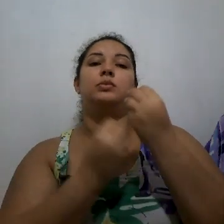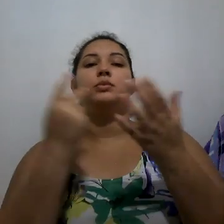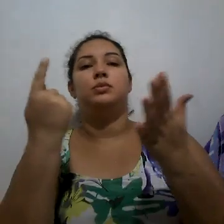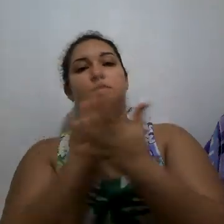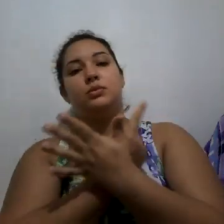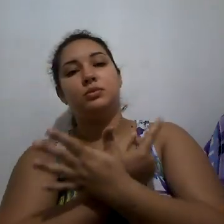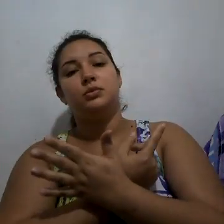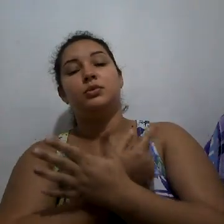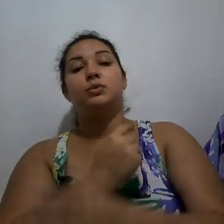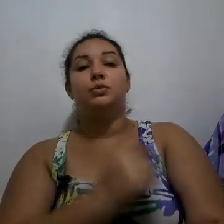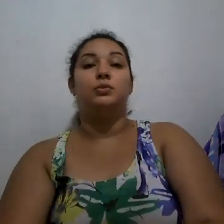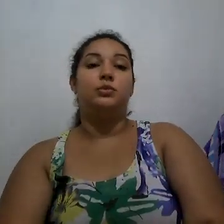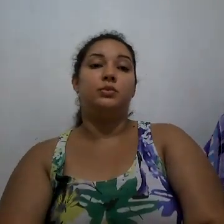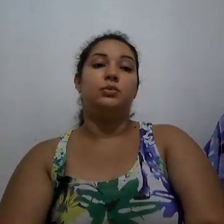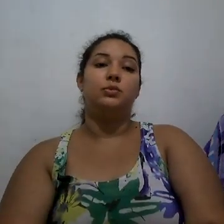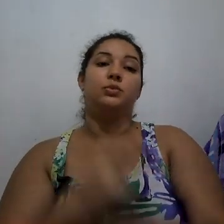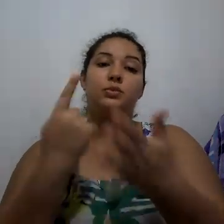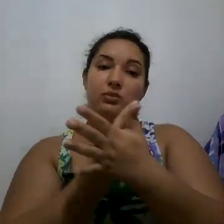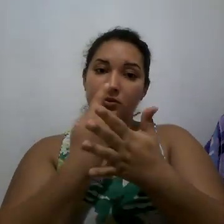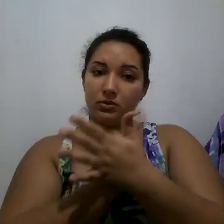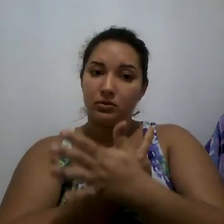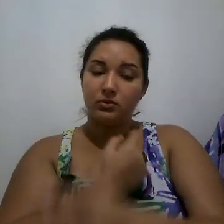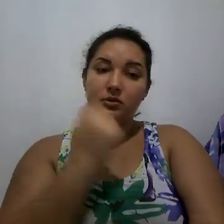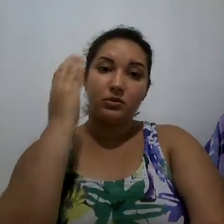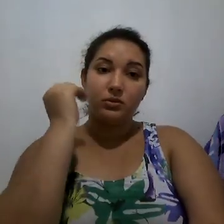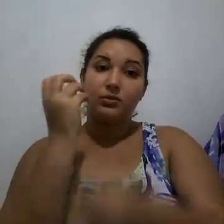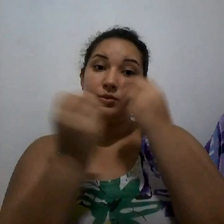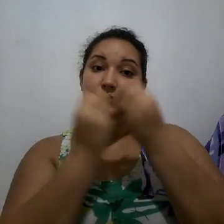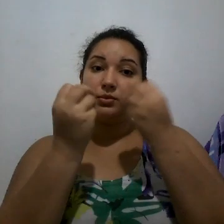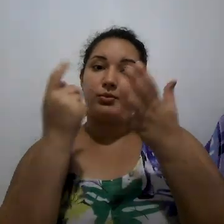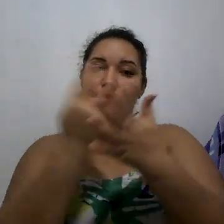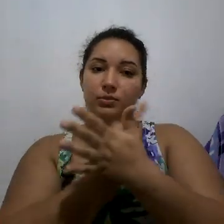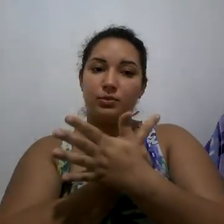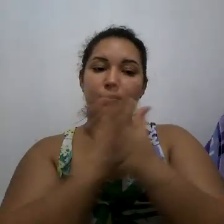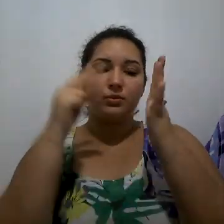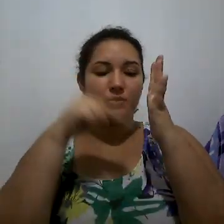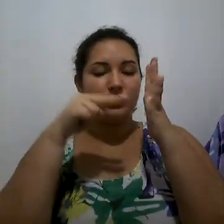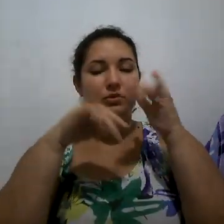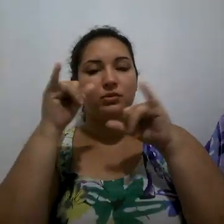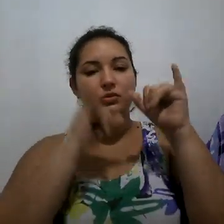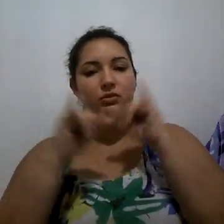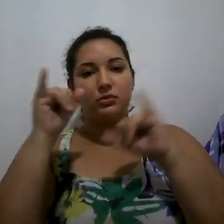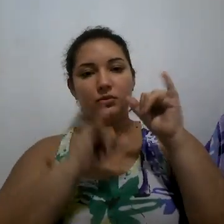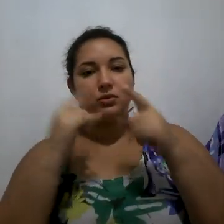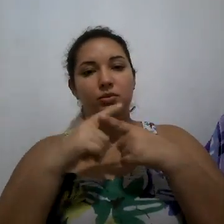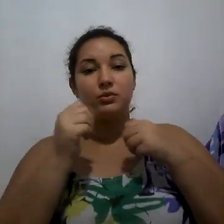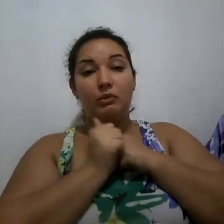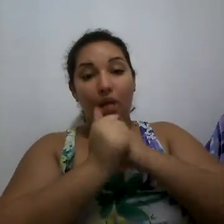com esses erros, saber como lidar com isso, uma análise clínica, porque isso a gente persegue a vida inteira. Como